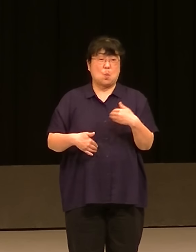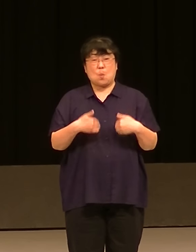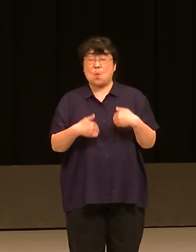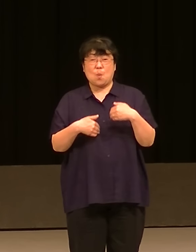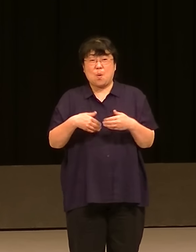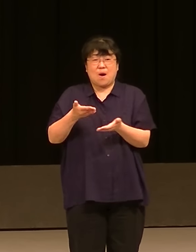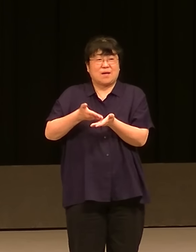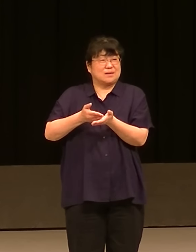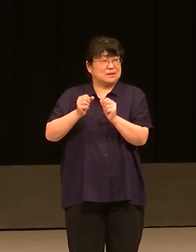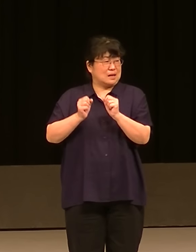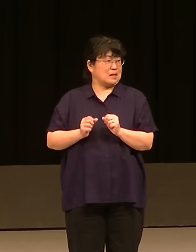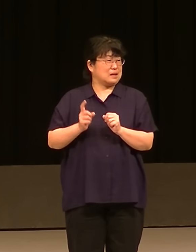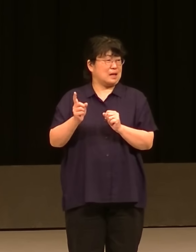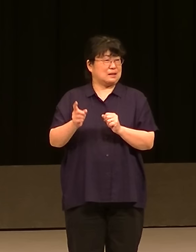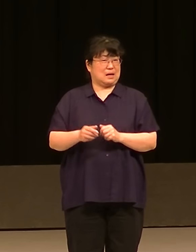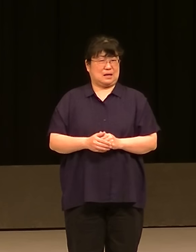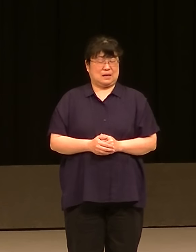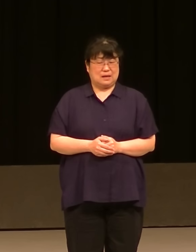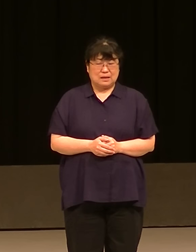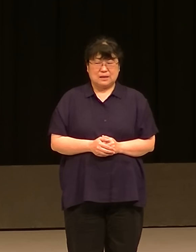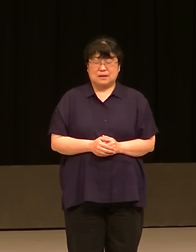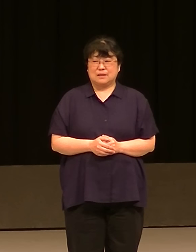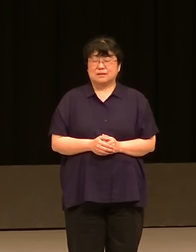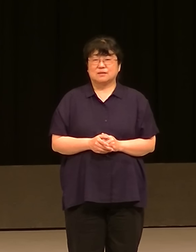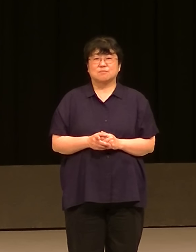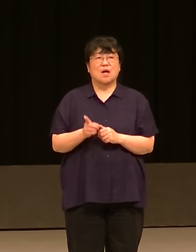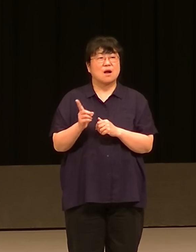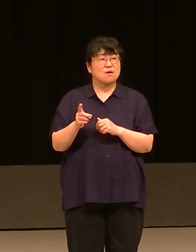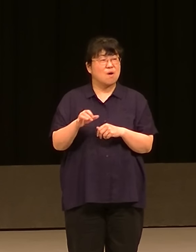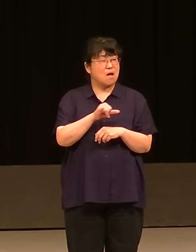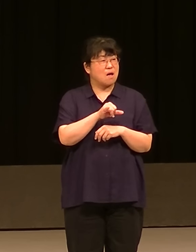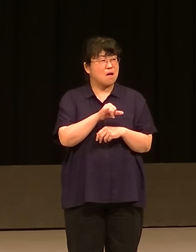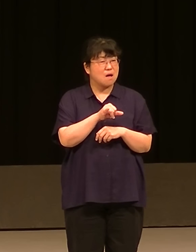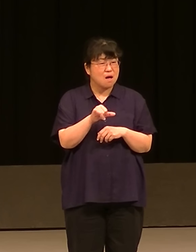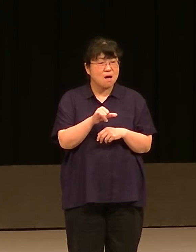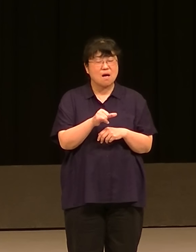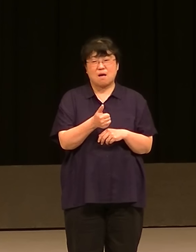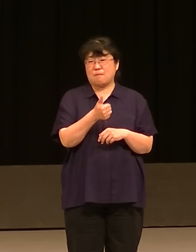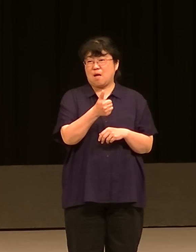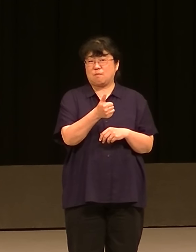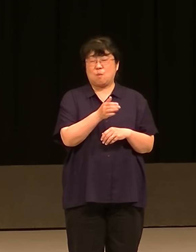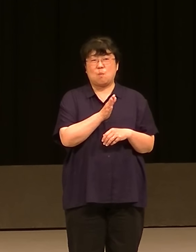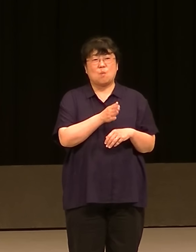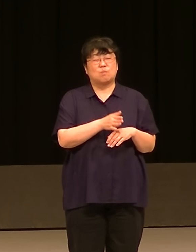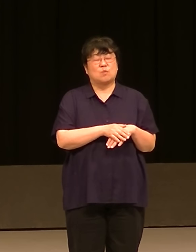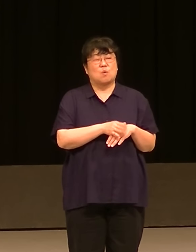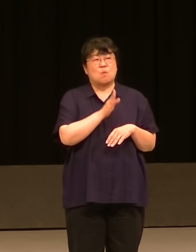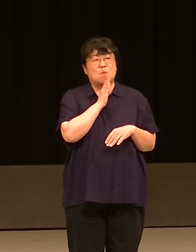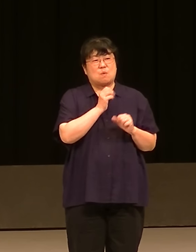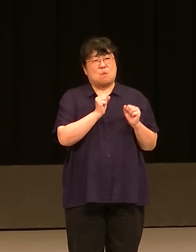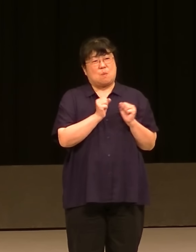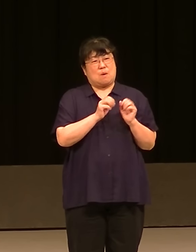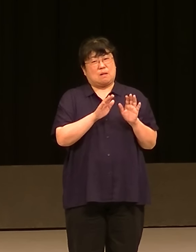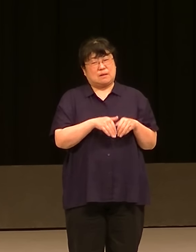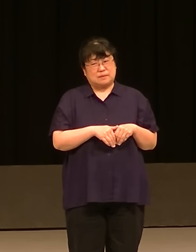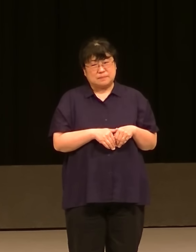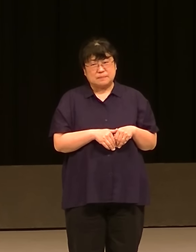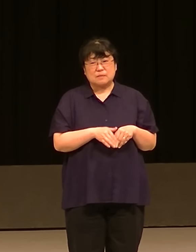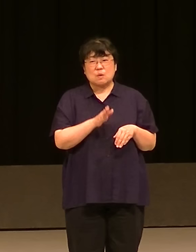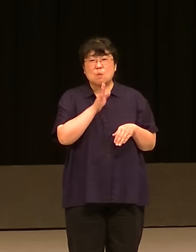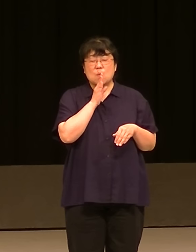ってしまっていた、ということ、これは、まあ、安倍演説も相当に恐ろしい、ものでとんでもない本